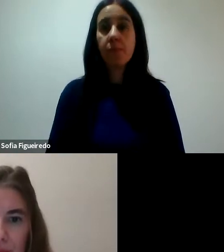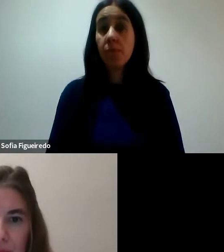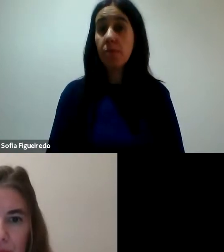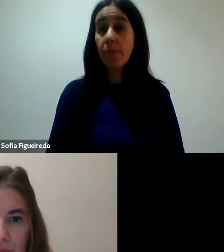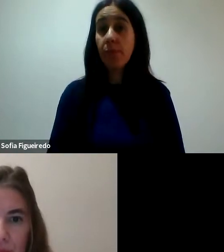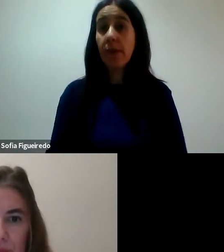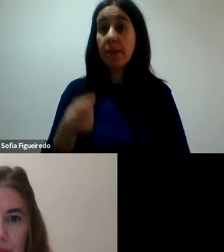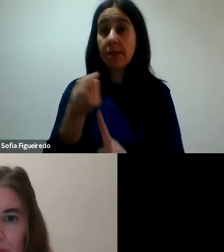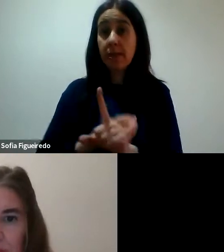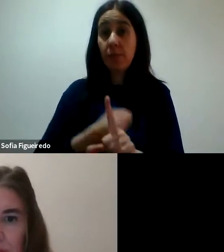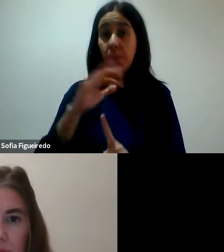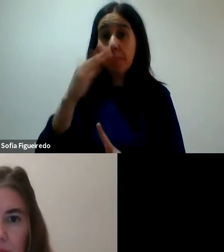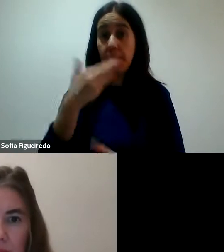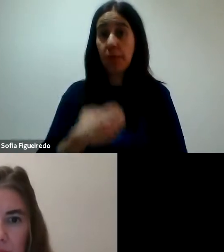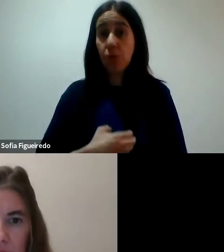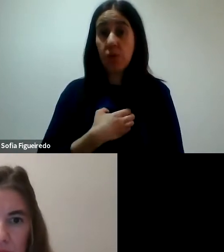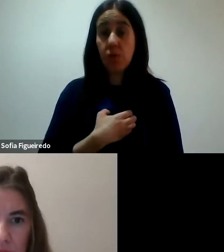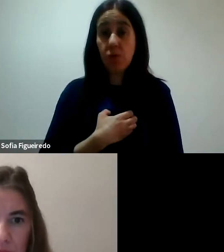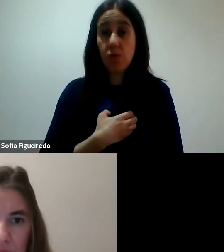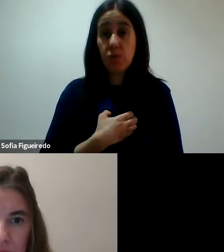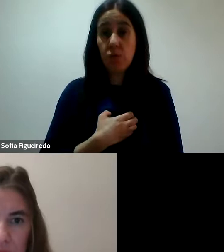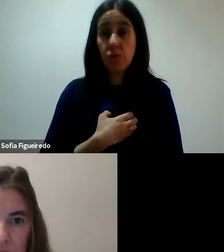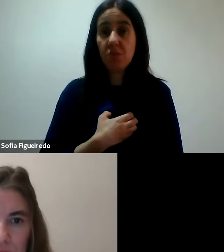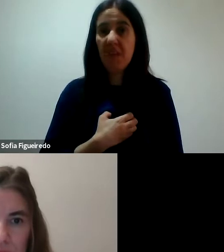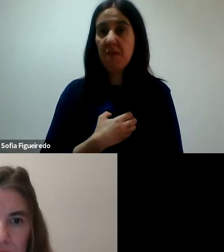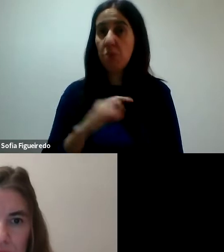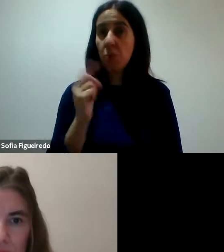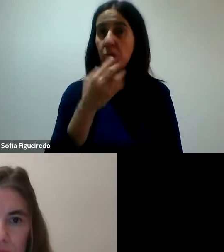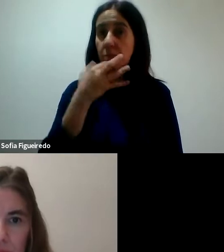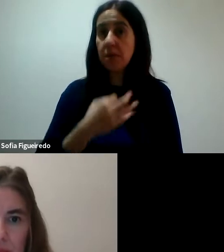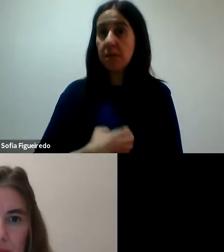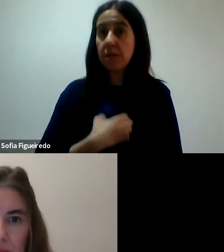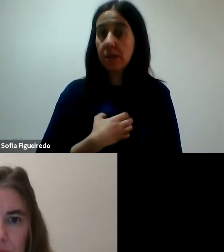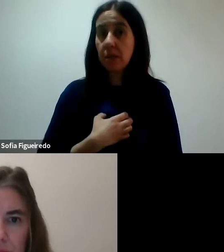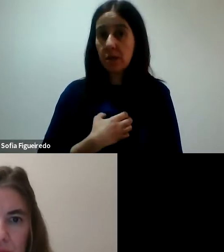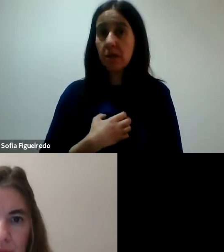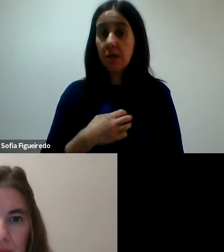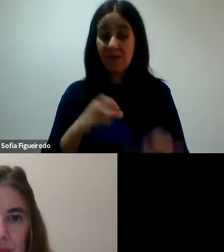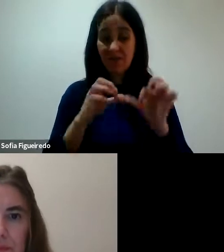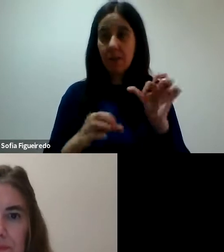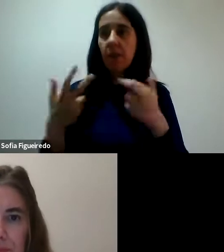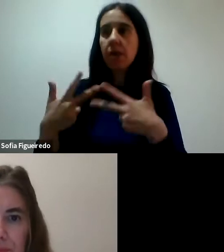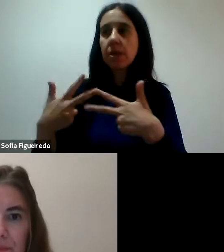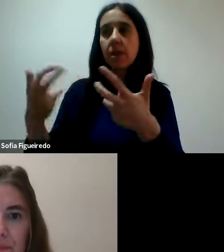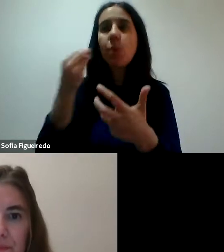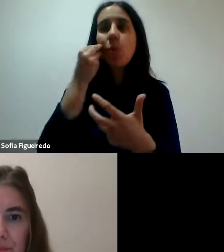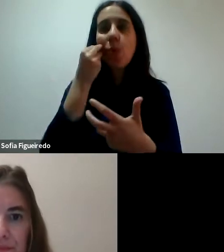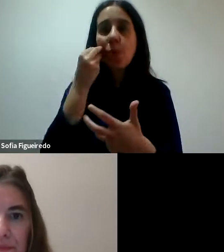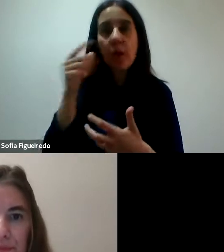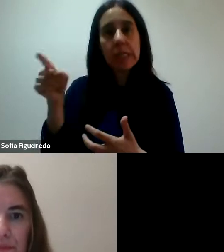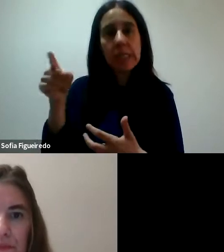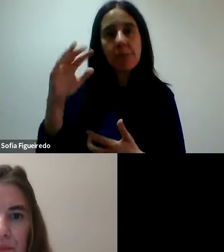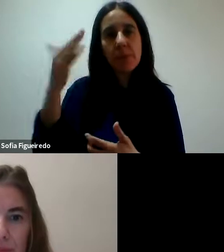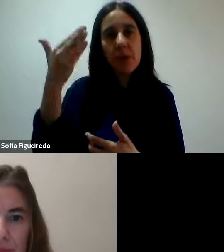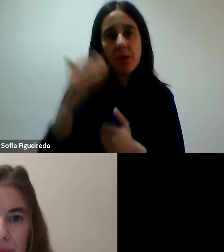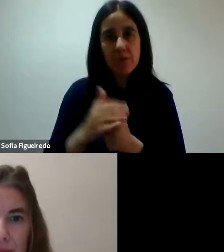que eu sinto é, aquele que certamente todos estamos a sentir, é como é que será que o outro vai receber a nossa mensagem. Não é? E esse é o primeiro passo, que é